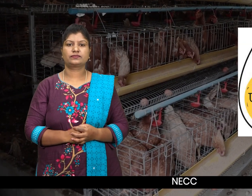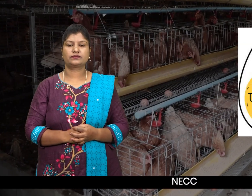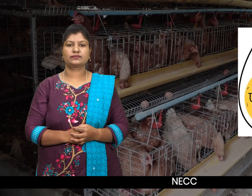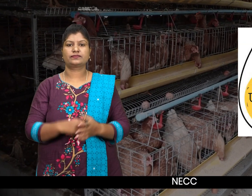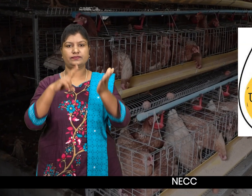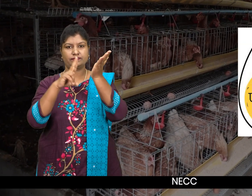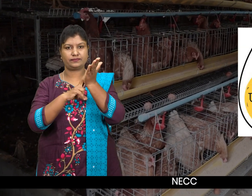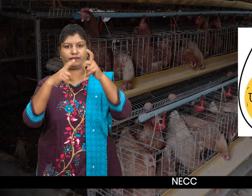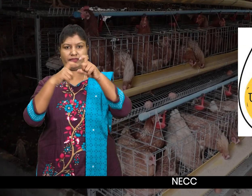NECC